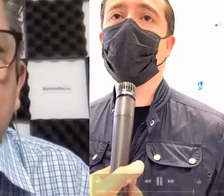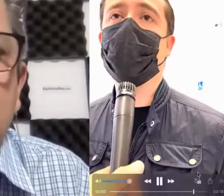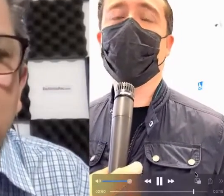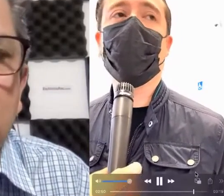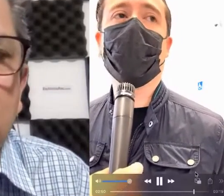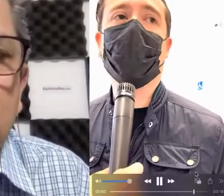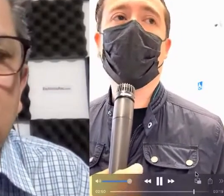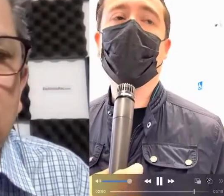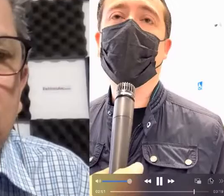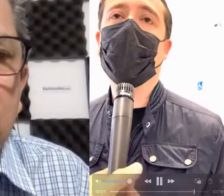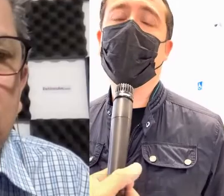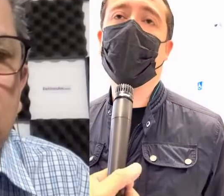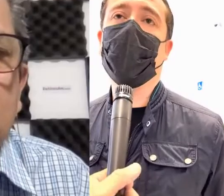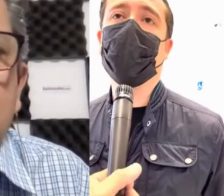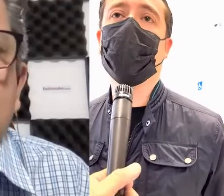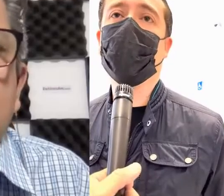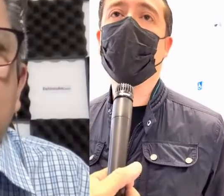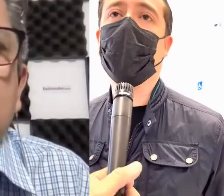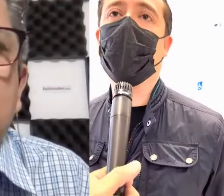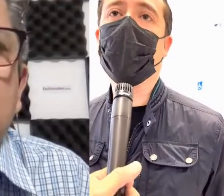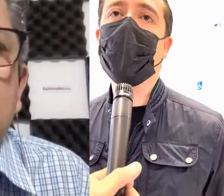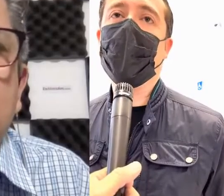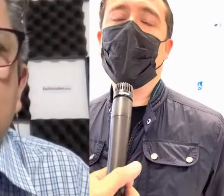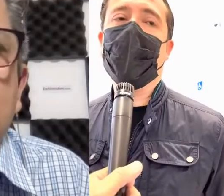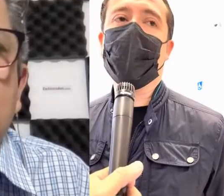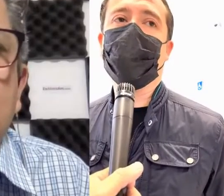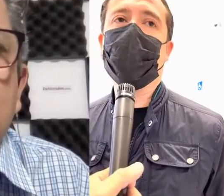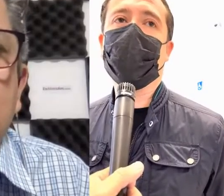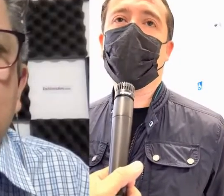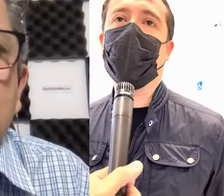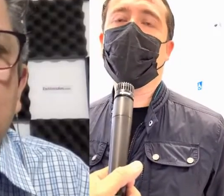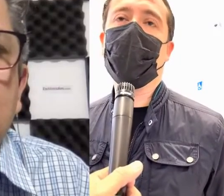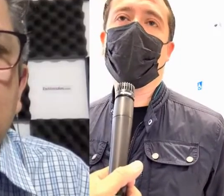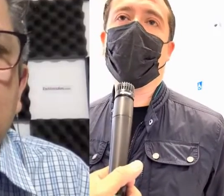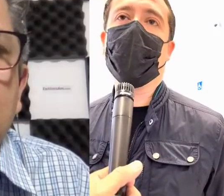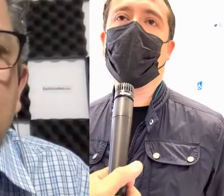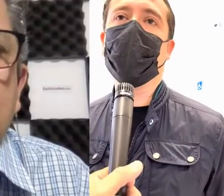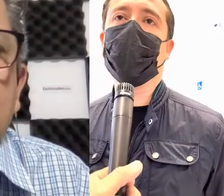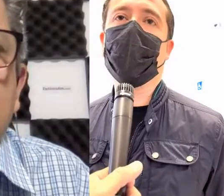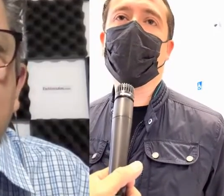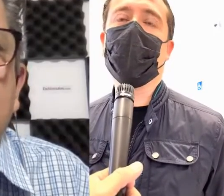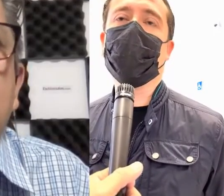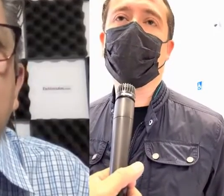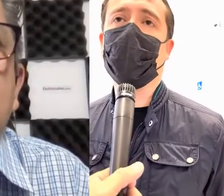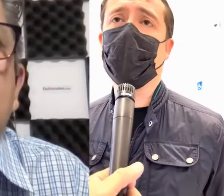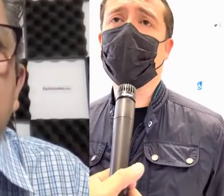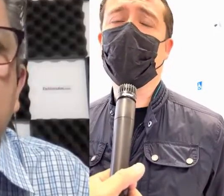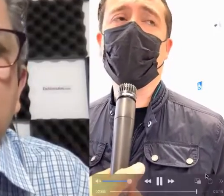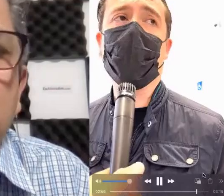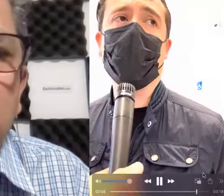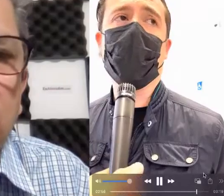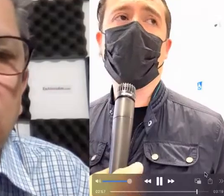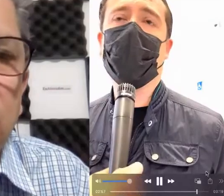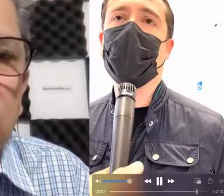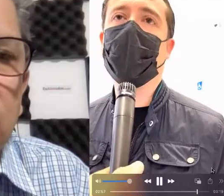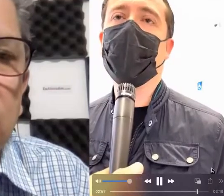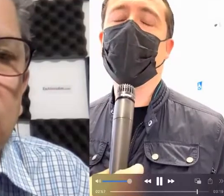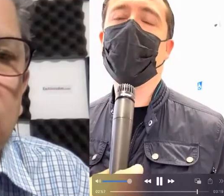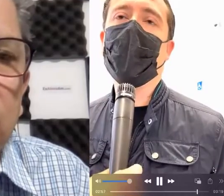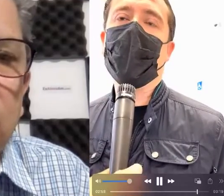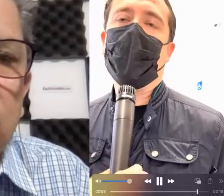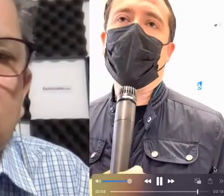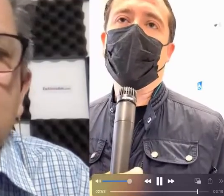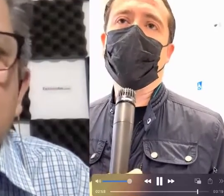de decisiones, y es porque entienden el futuro que viene, y es precisamente lo que debemos de hacer todo esto alineado a la